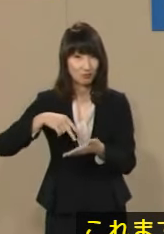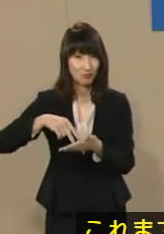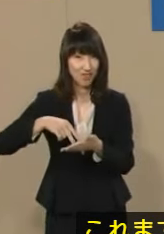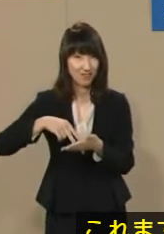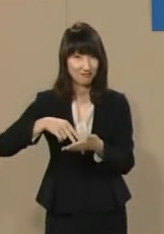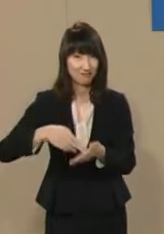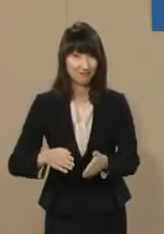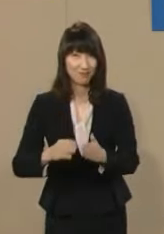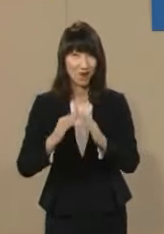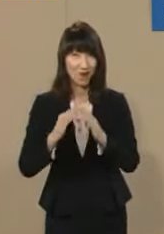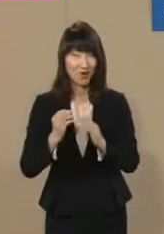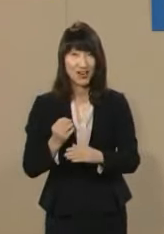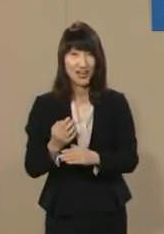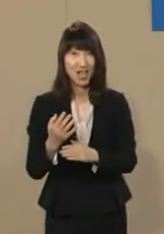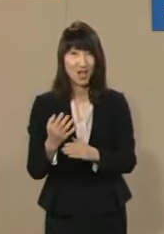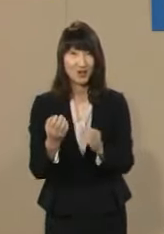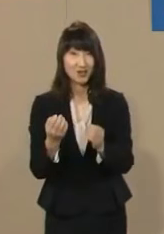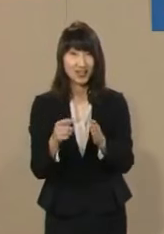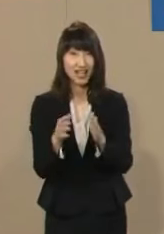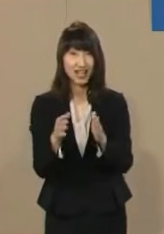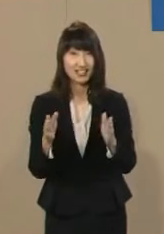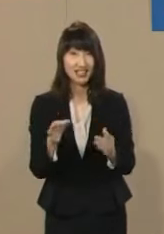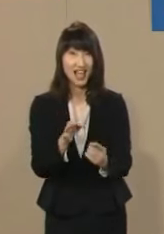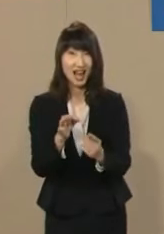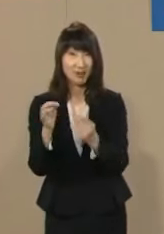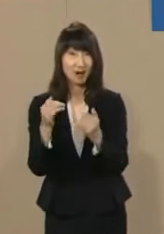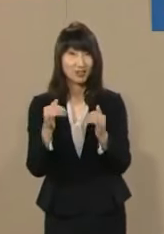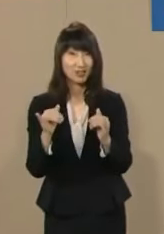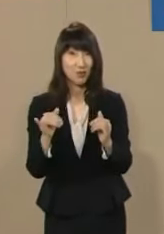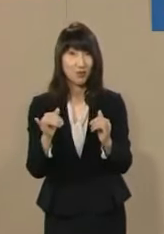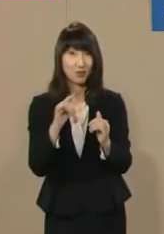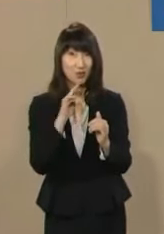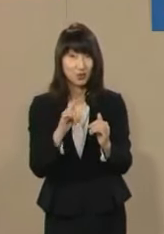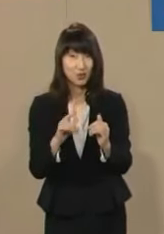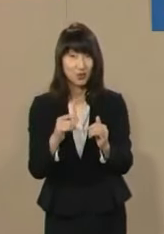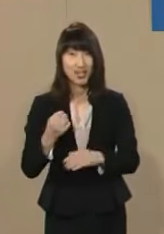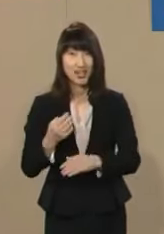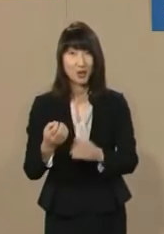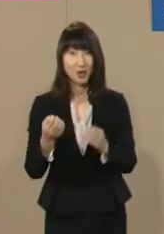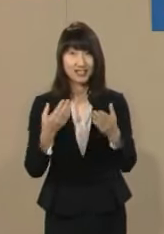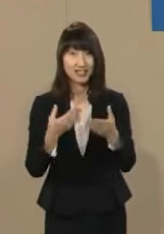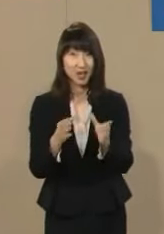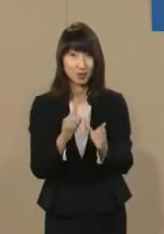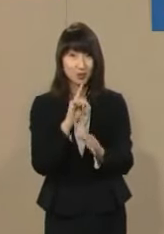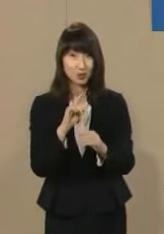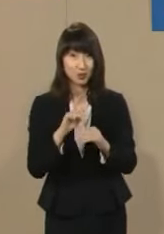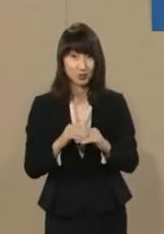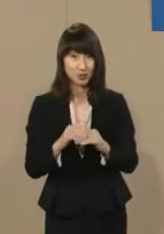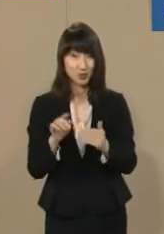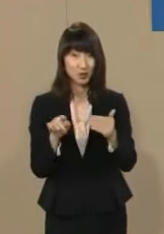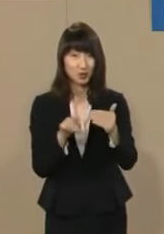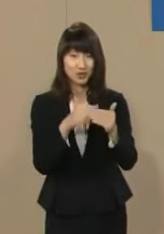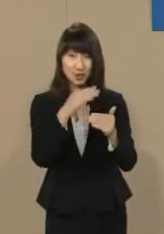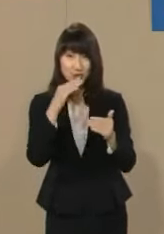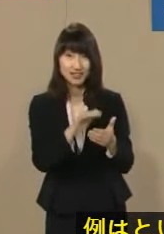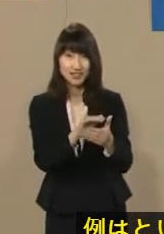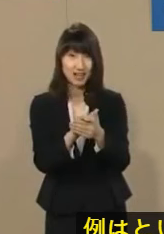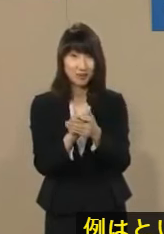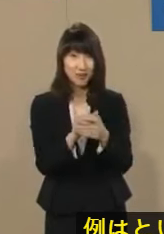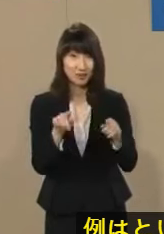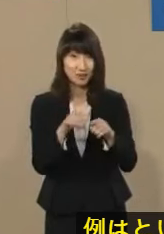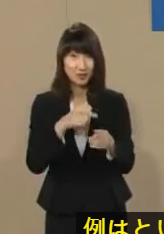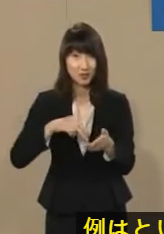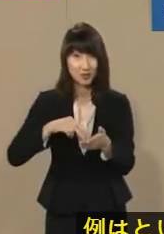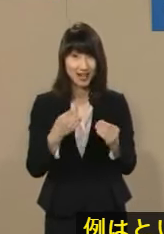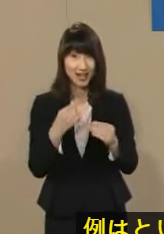揚げ、令和という新しい時代に選ばれる者たち、令和新選組です。9人の素晴らしい仲間たちと立